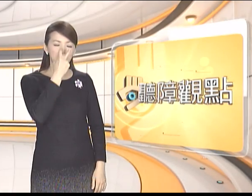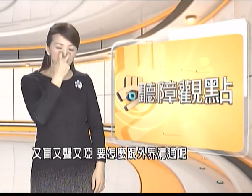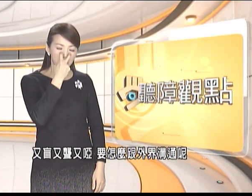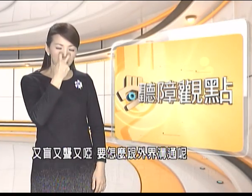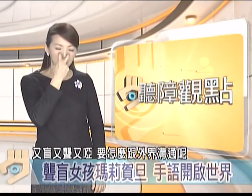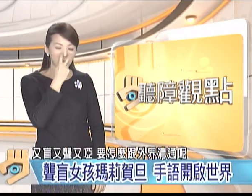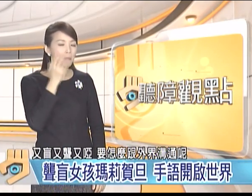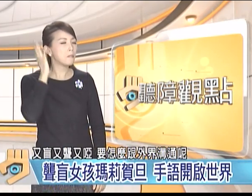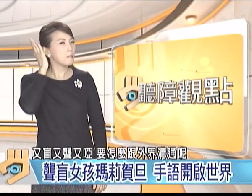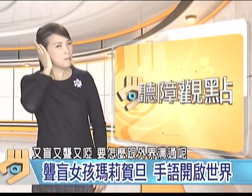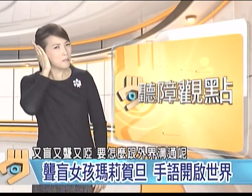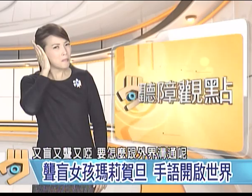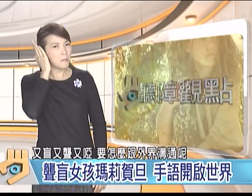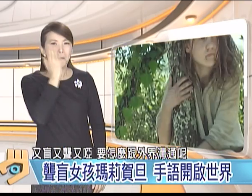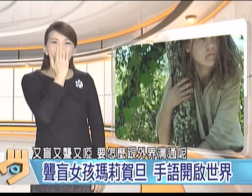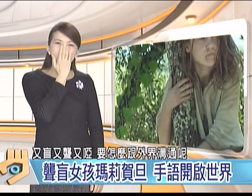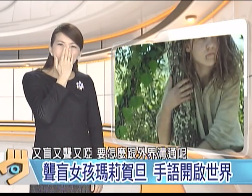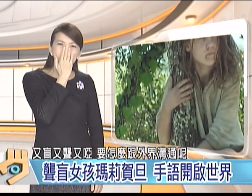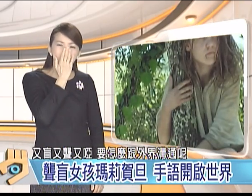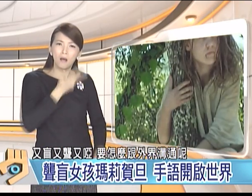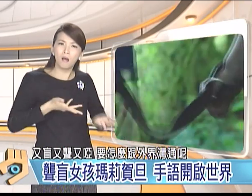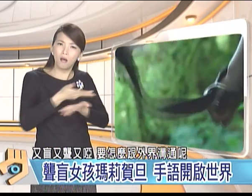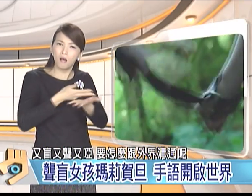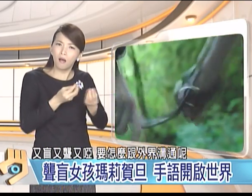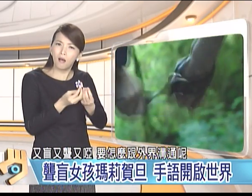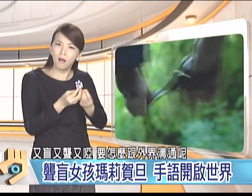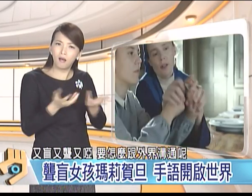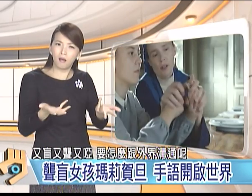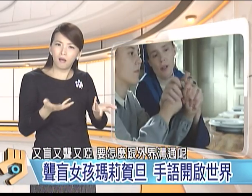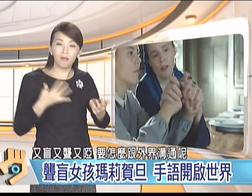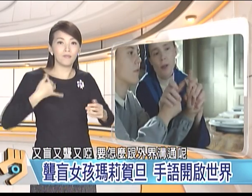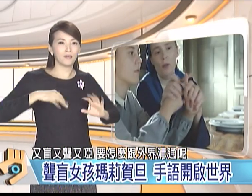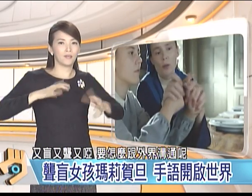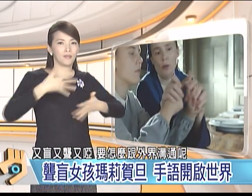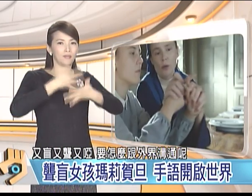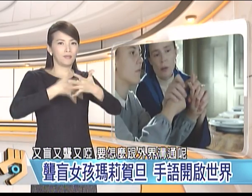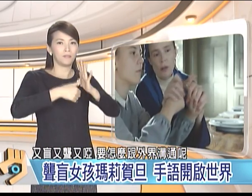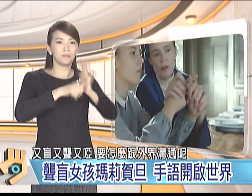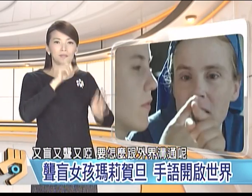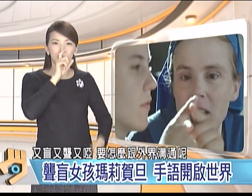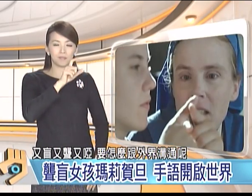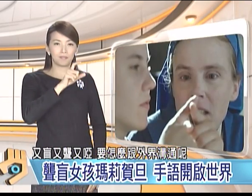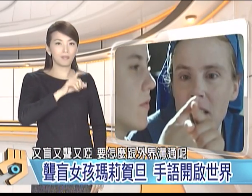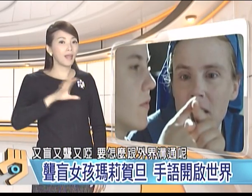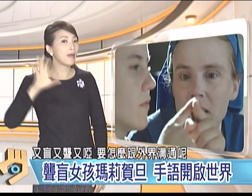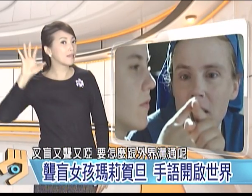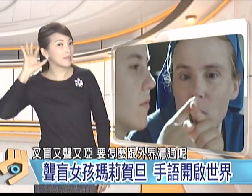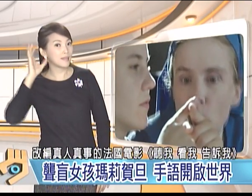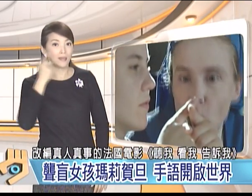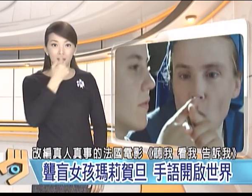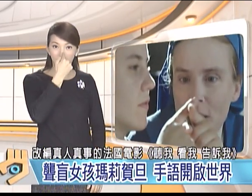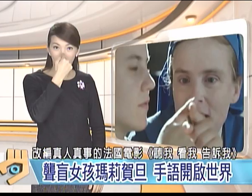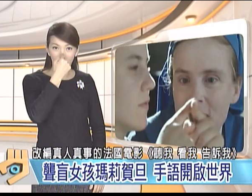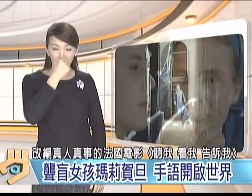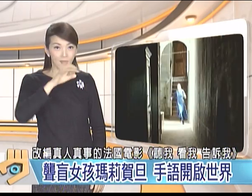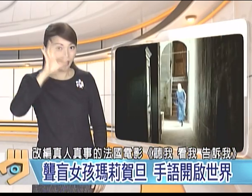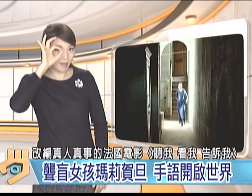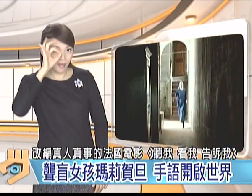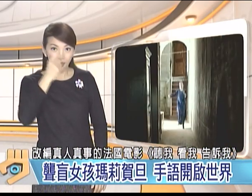来看又忙又聋又哑，需要怎么跟外界来沟通呢？改编真人真事的法